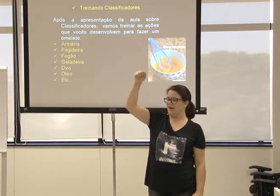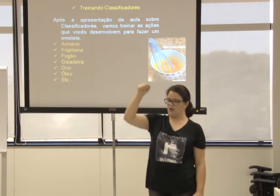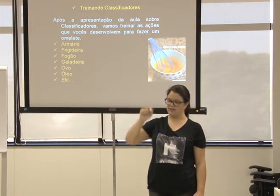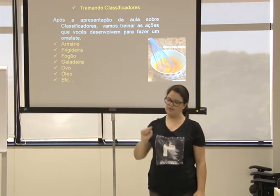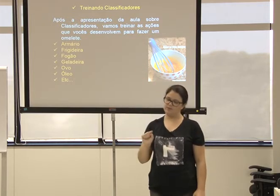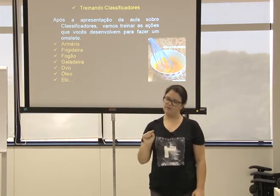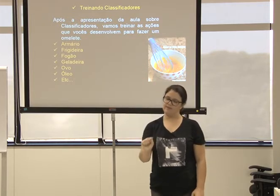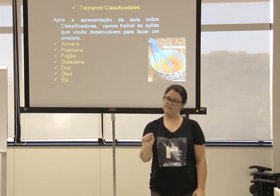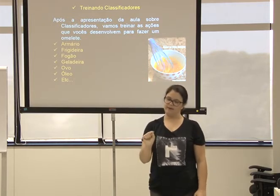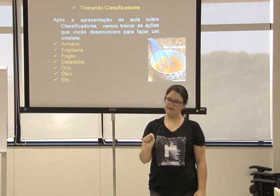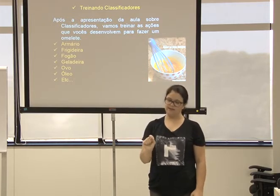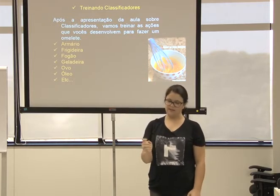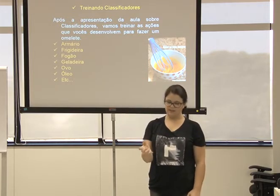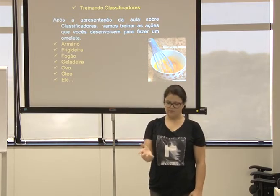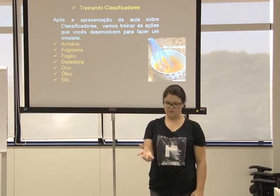Agora tem uns que você aperta.